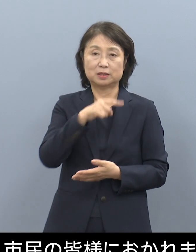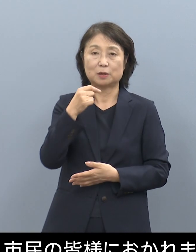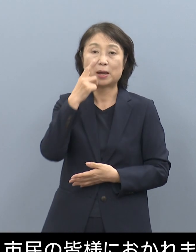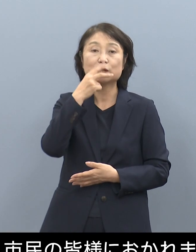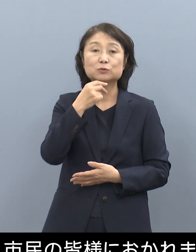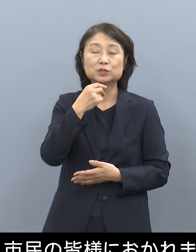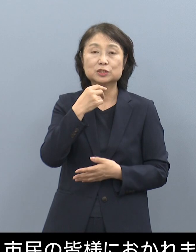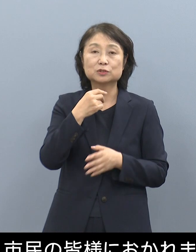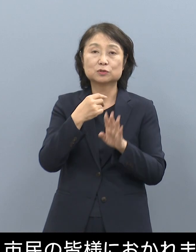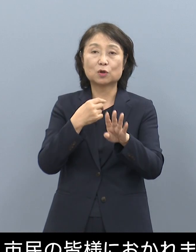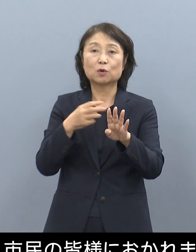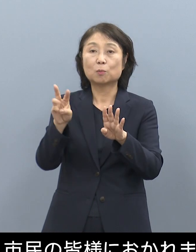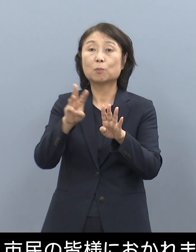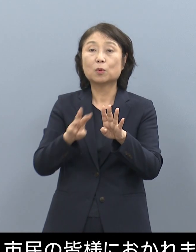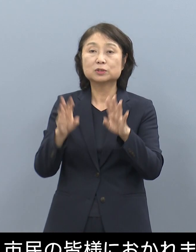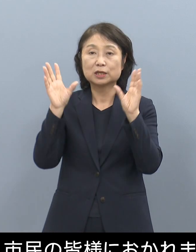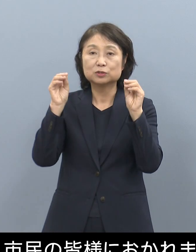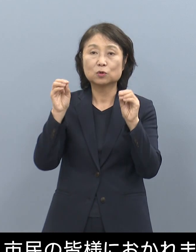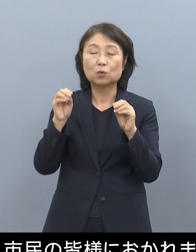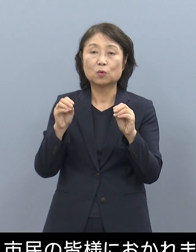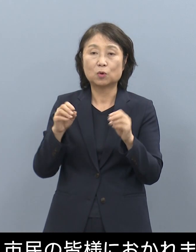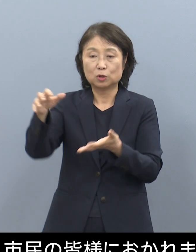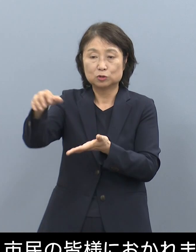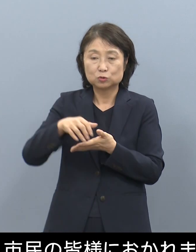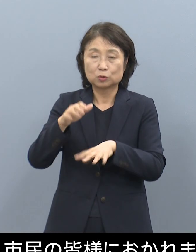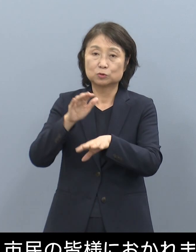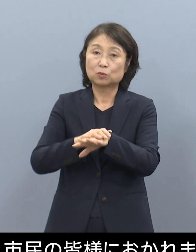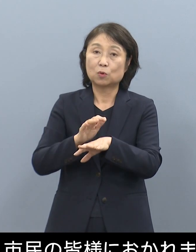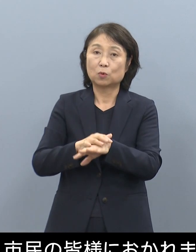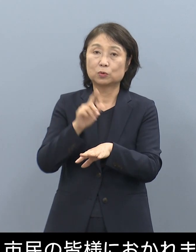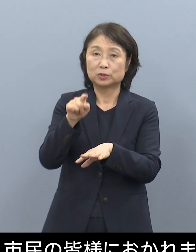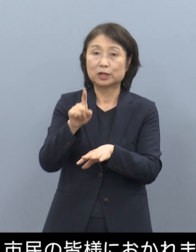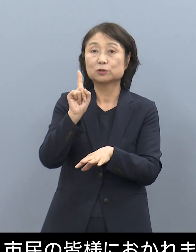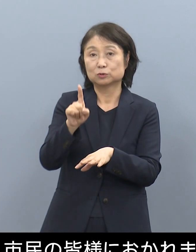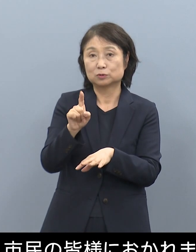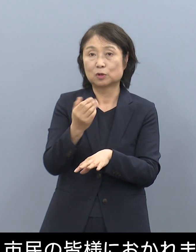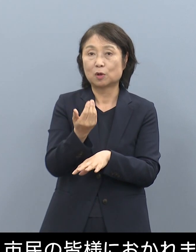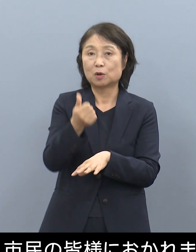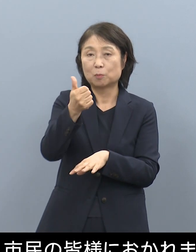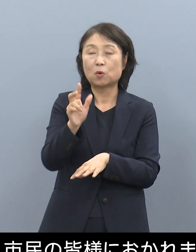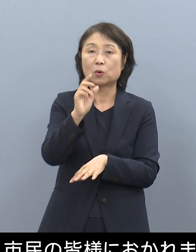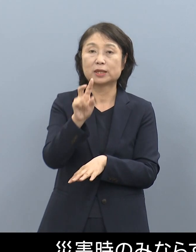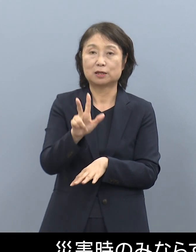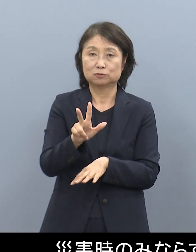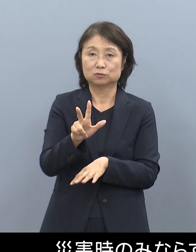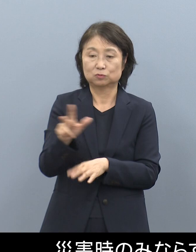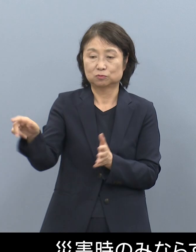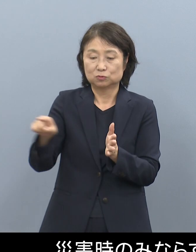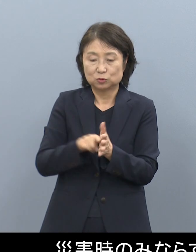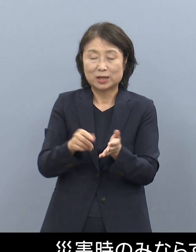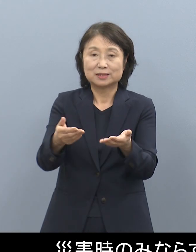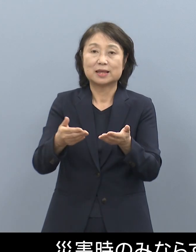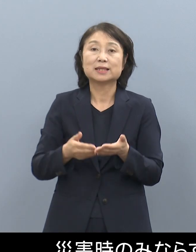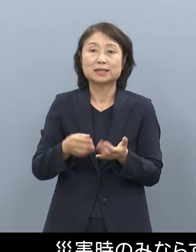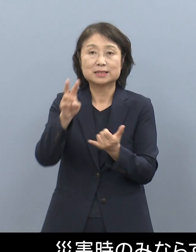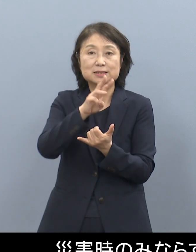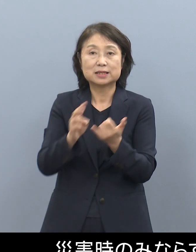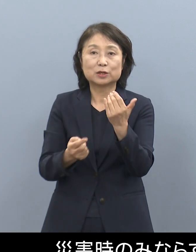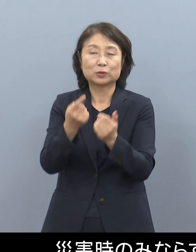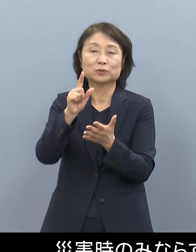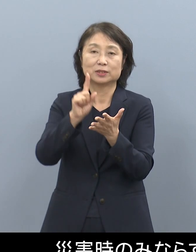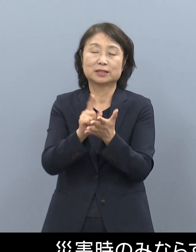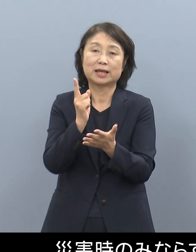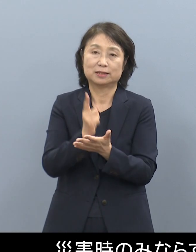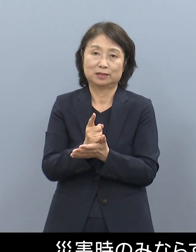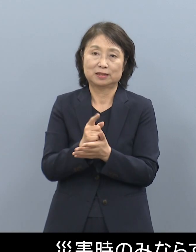市の防災情報を取得する手段の一つに防災ポータルを加えていただき、災害時のみならず日頃